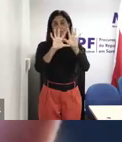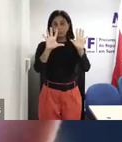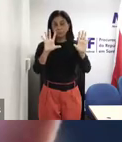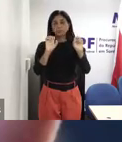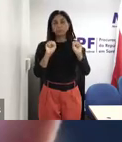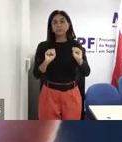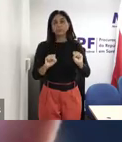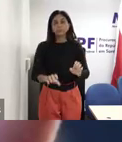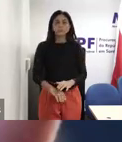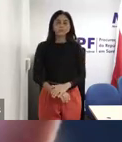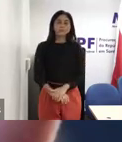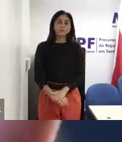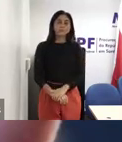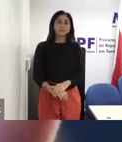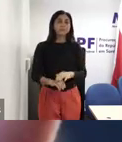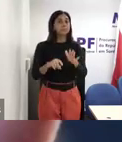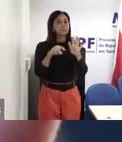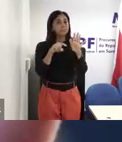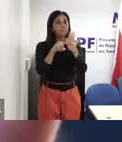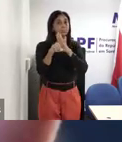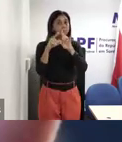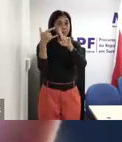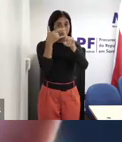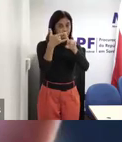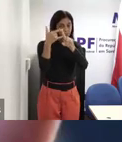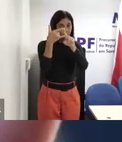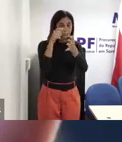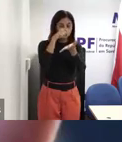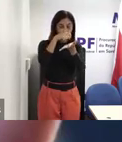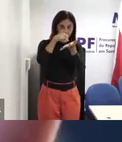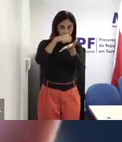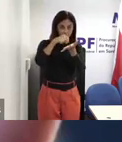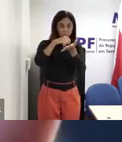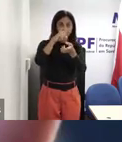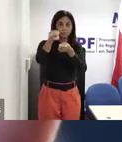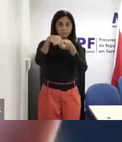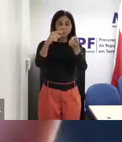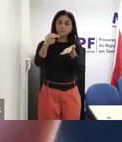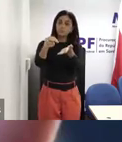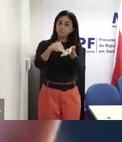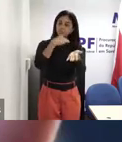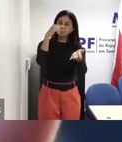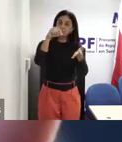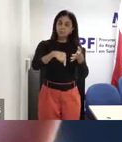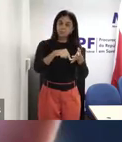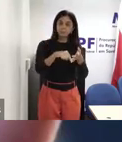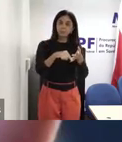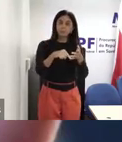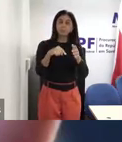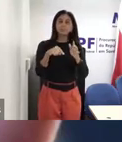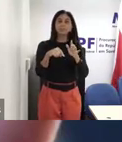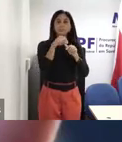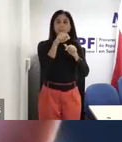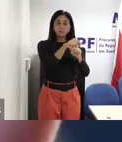forma online pode escrever sua pergunta sua dúvida pelo chat quem está aqui no auditório se quiser fazer uso da